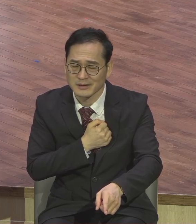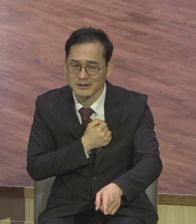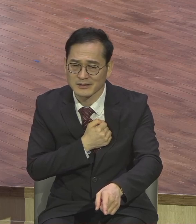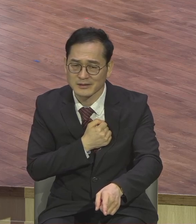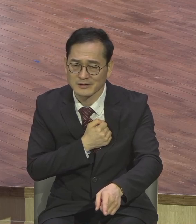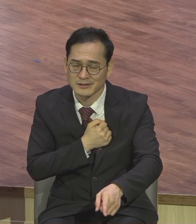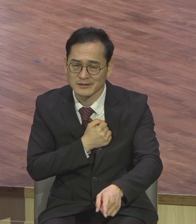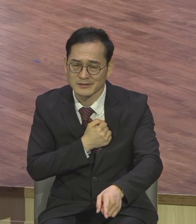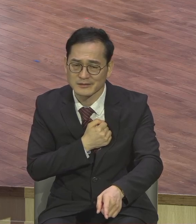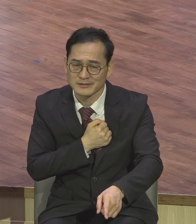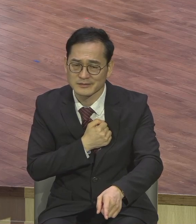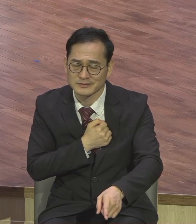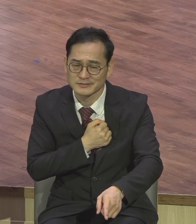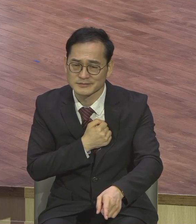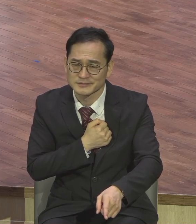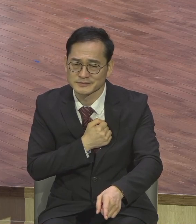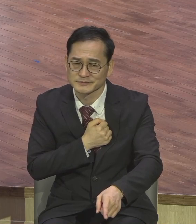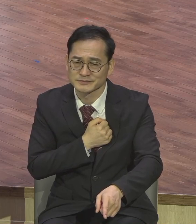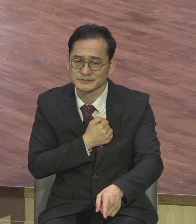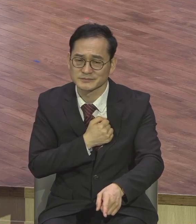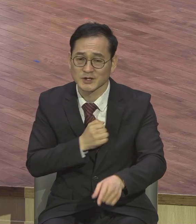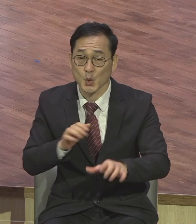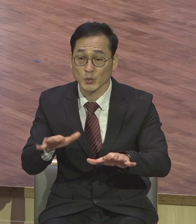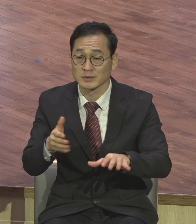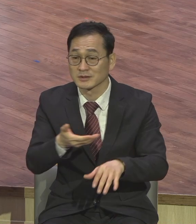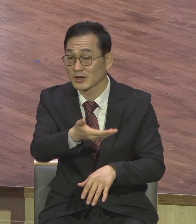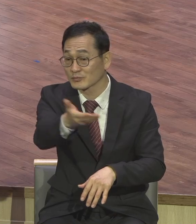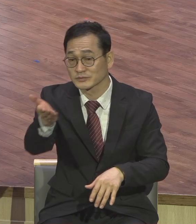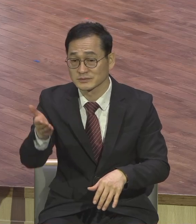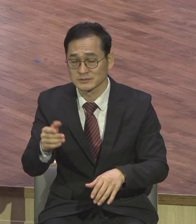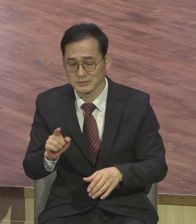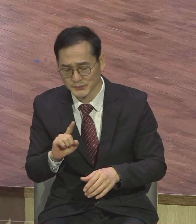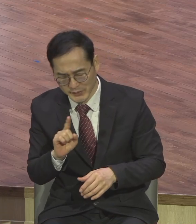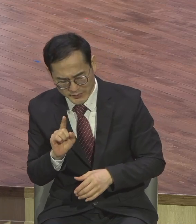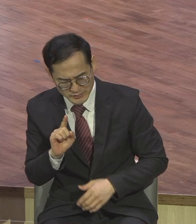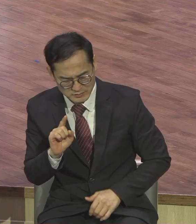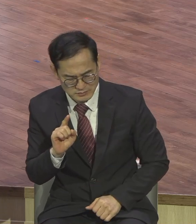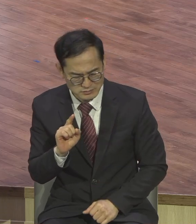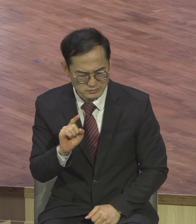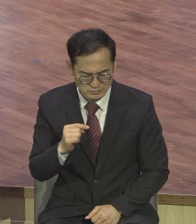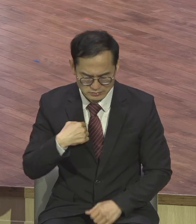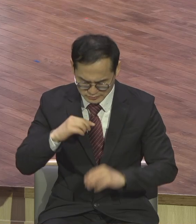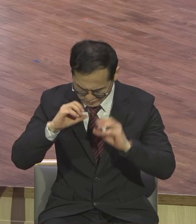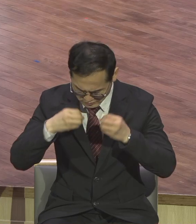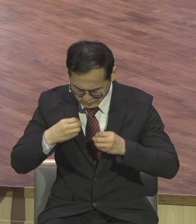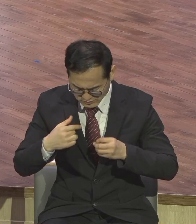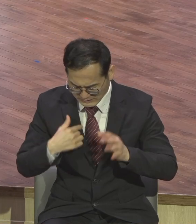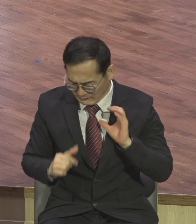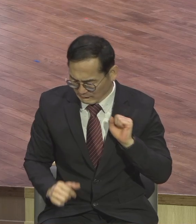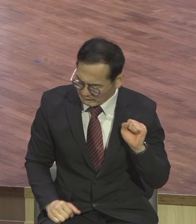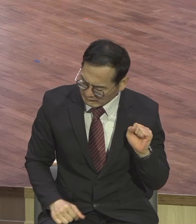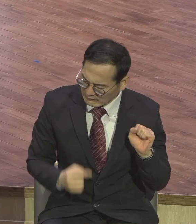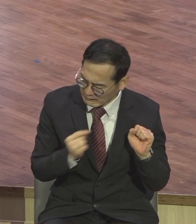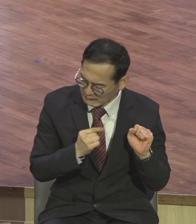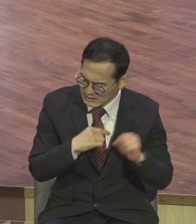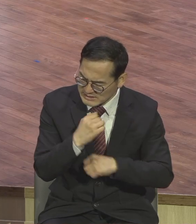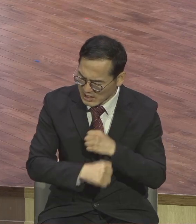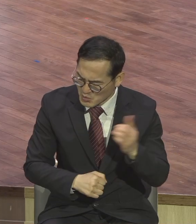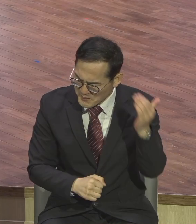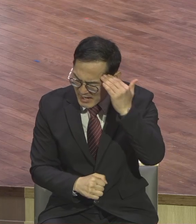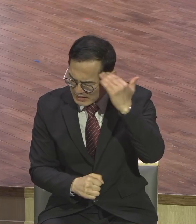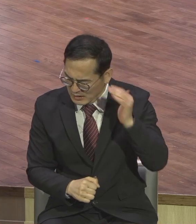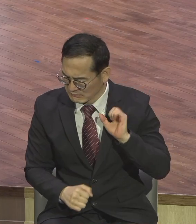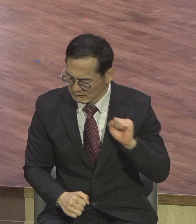영계 모든 성도들 오늘 말씀을 통해서 뭔가 나를 붙들고 있는 그 뭔가